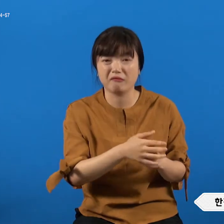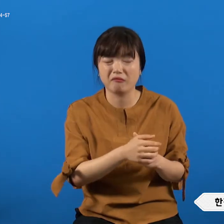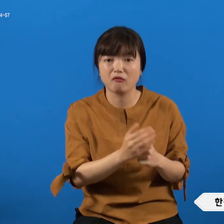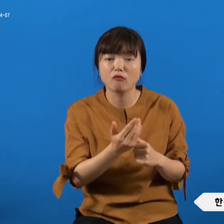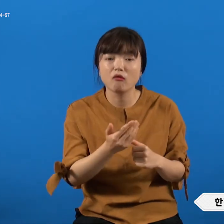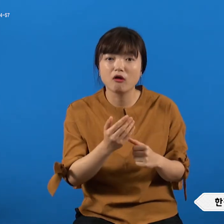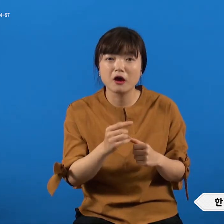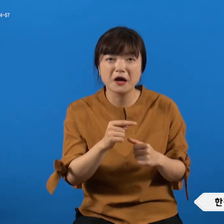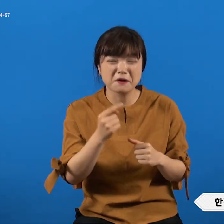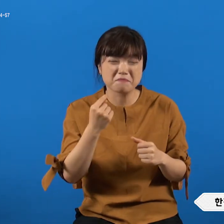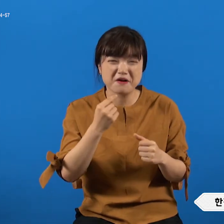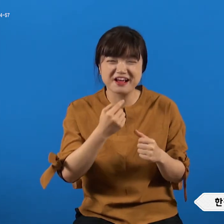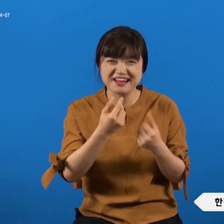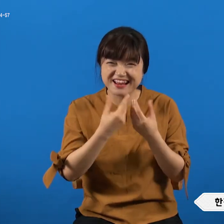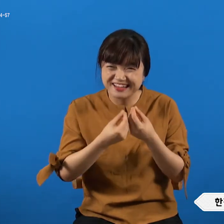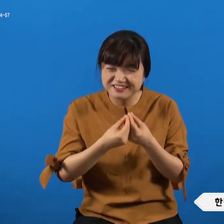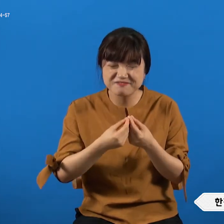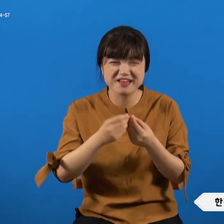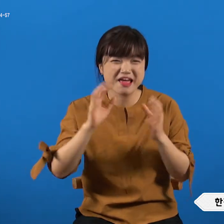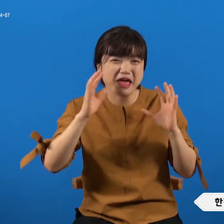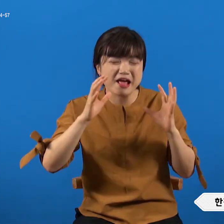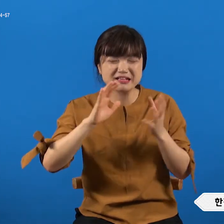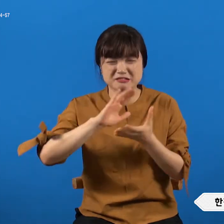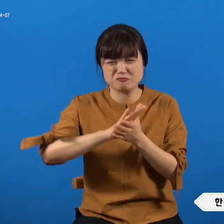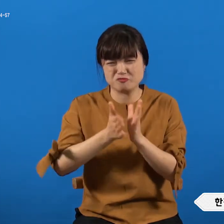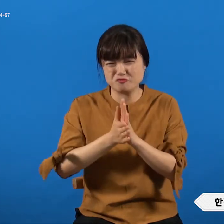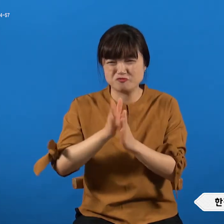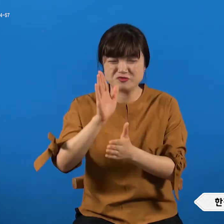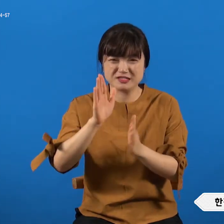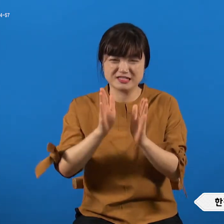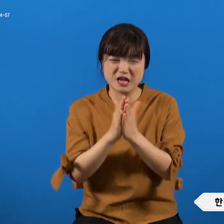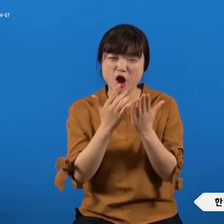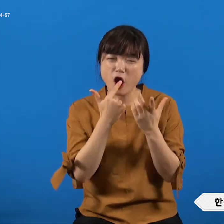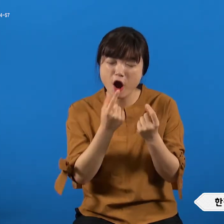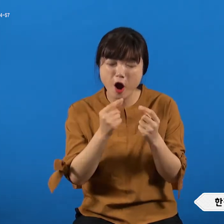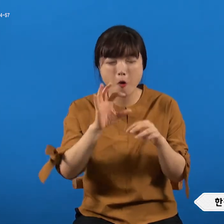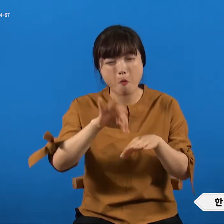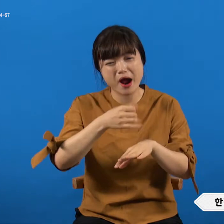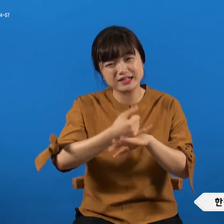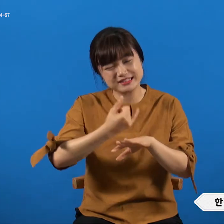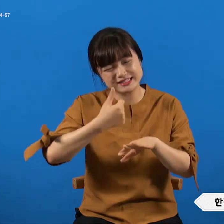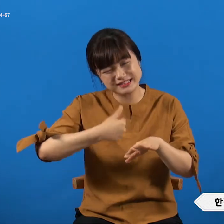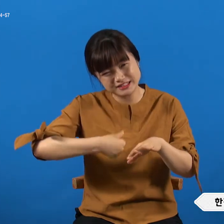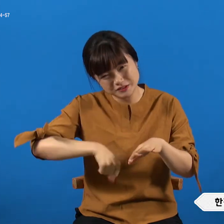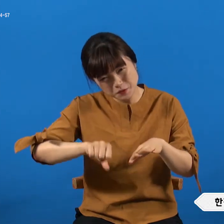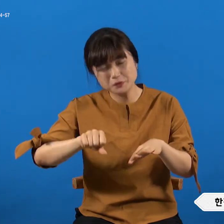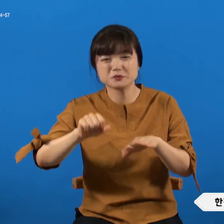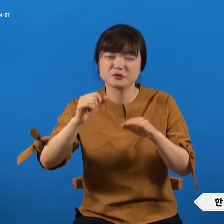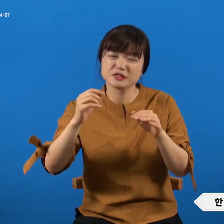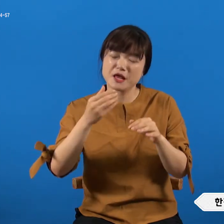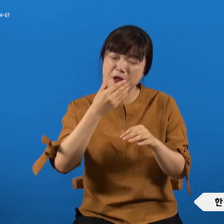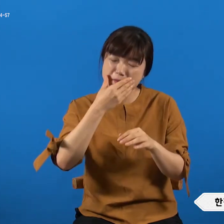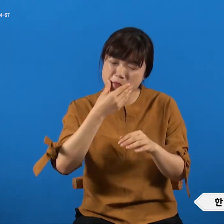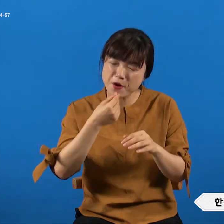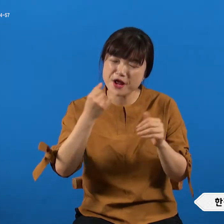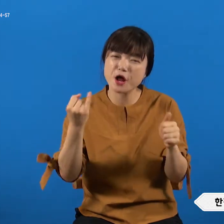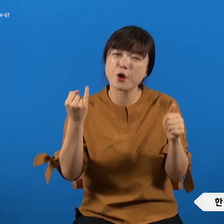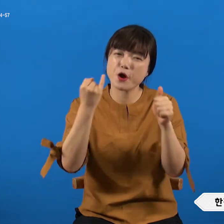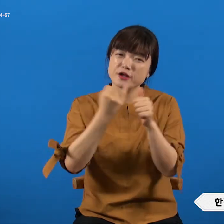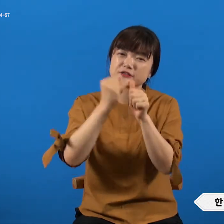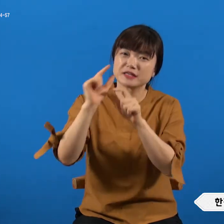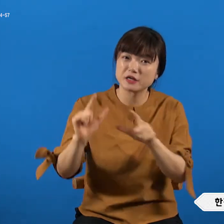그렇다면 이제 애들 동화책 제일 끝에 있는 대로 왕자와 공주는 결혼해서 행복하게 살았습니다, The